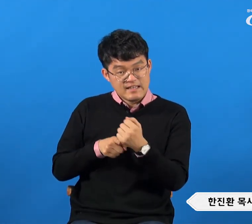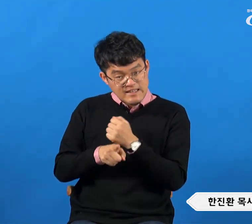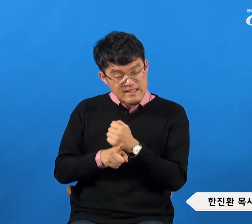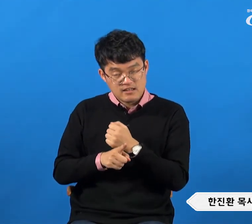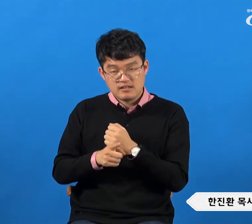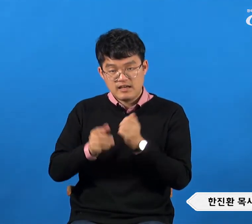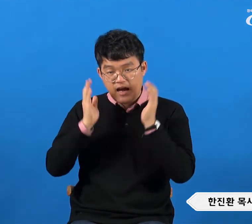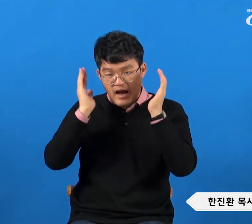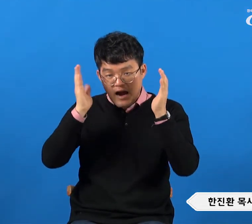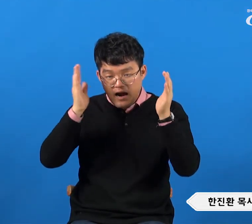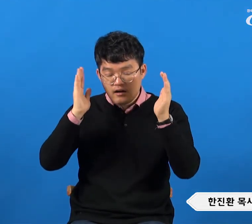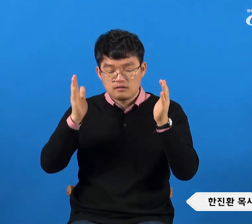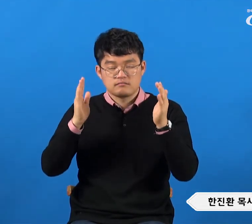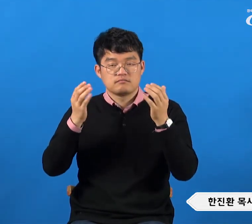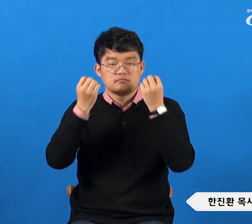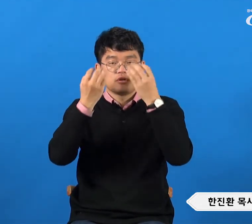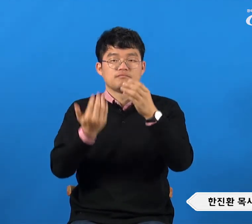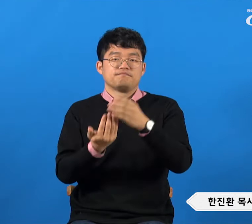생겨났습니다.